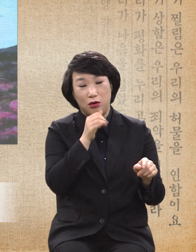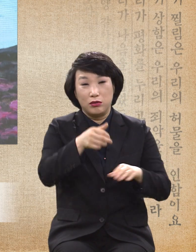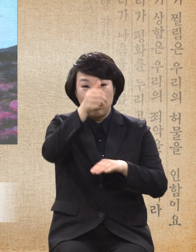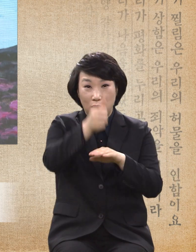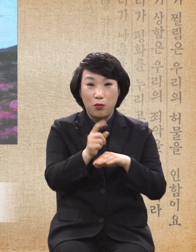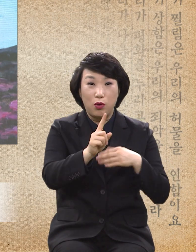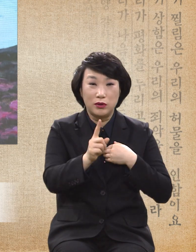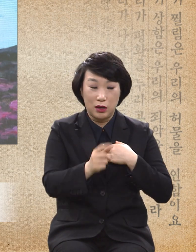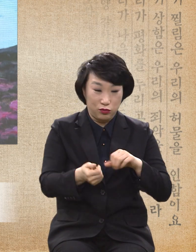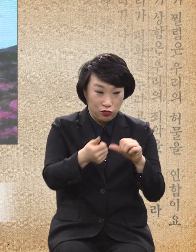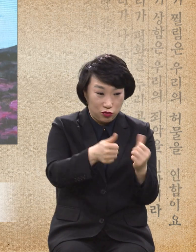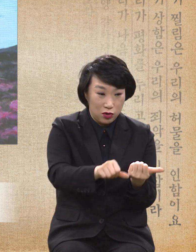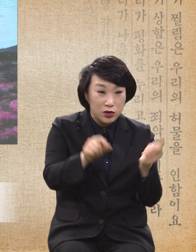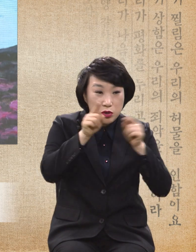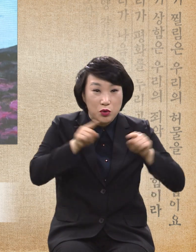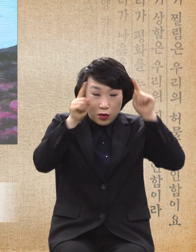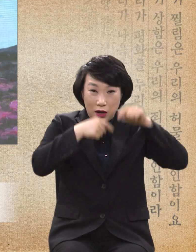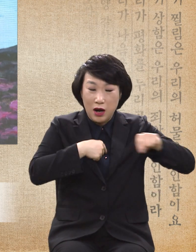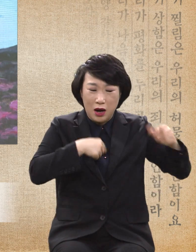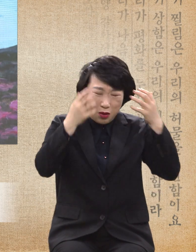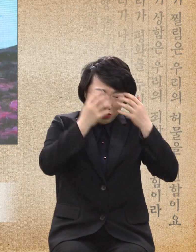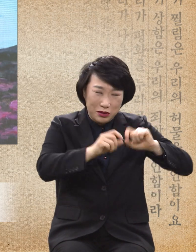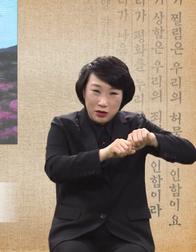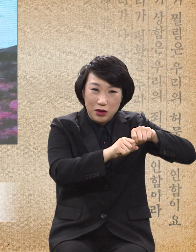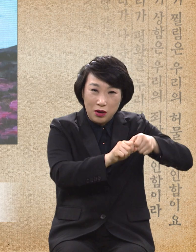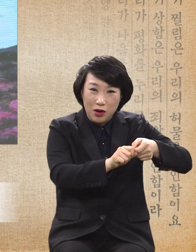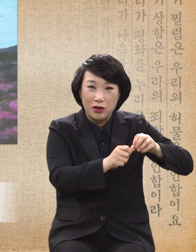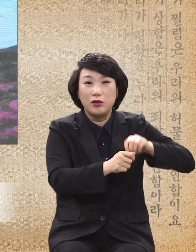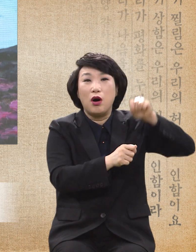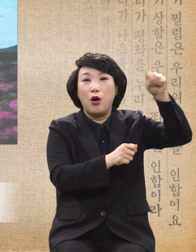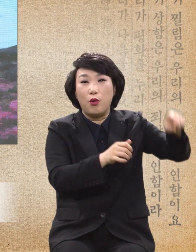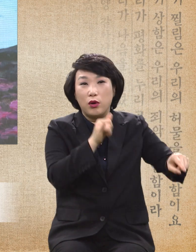결국 죽어서 지옥에서 영원히 형벌받는 사건을